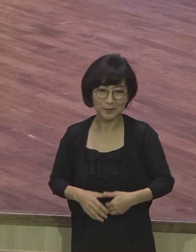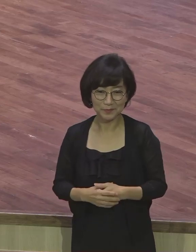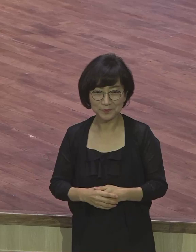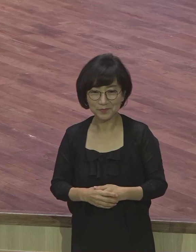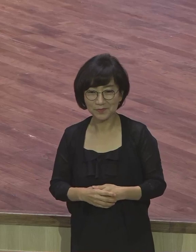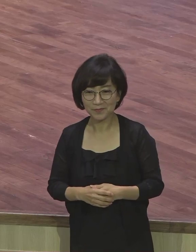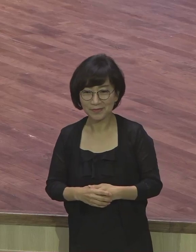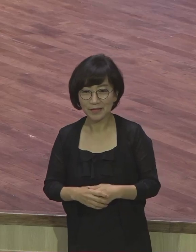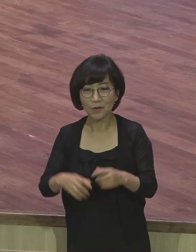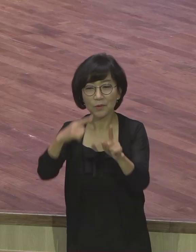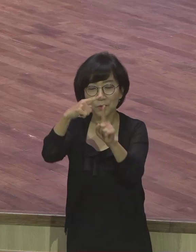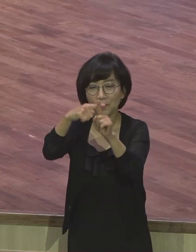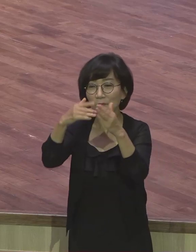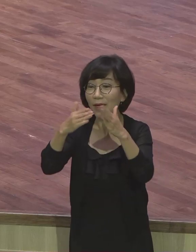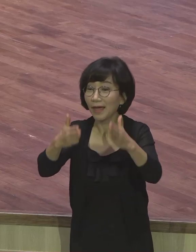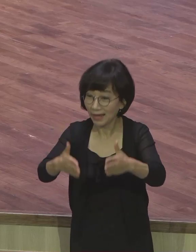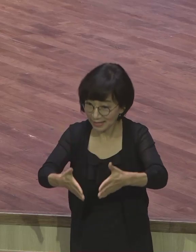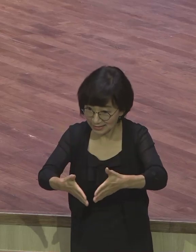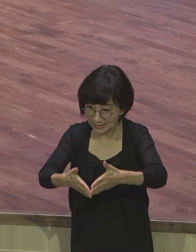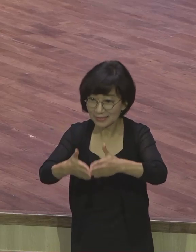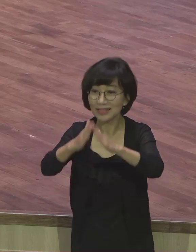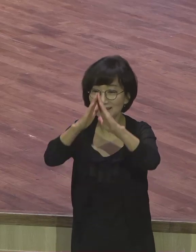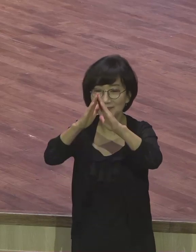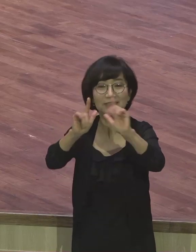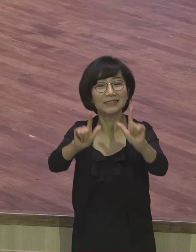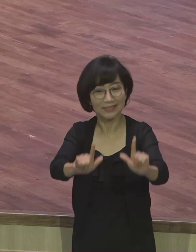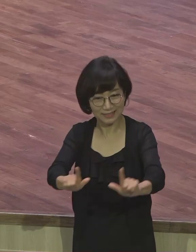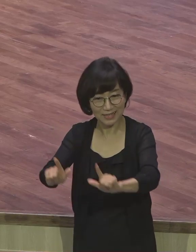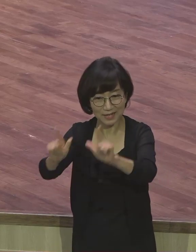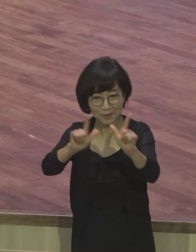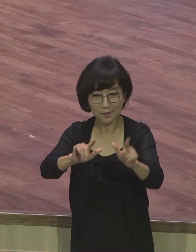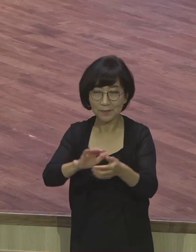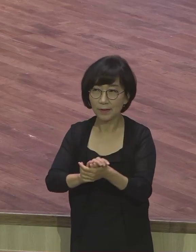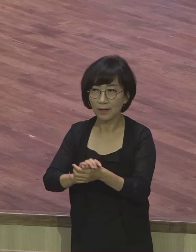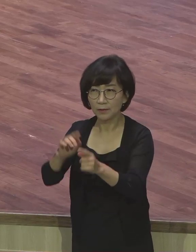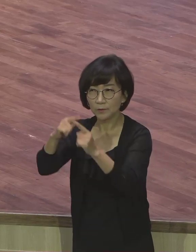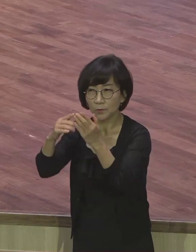삶. 완전히 성숙된 분들이죠. 교회를 생각하는 사람.